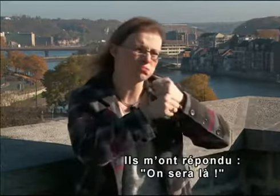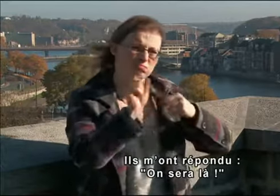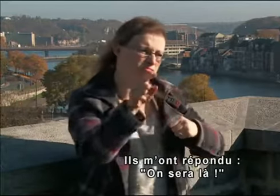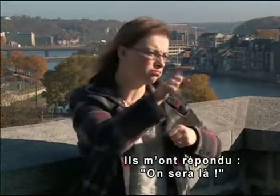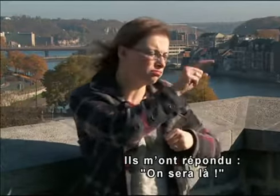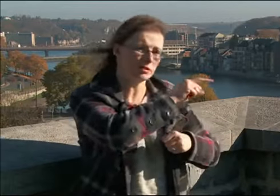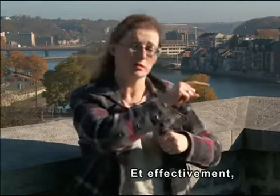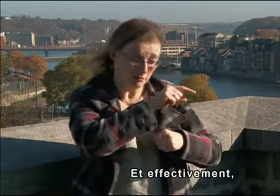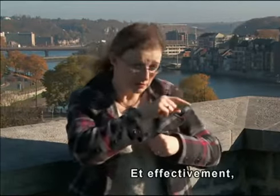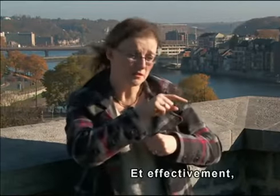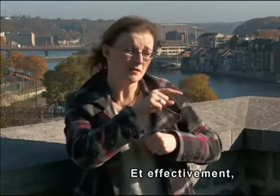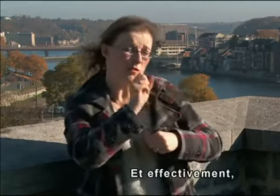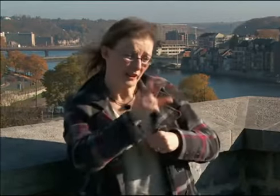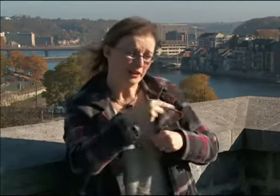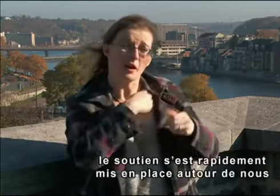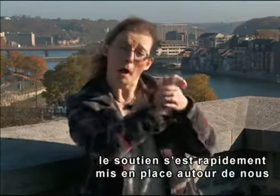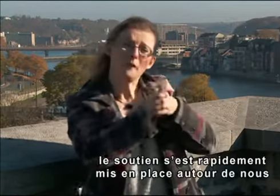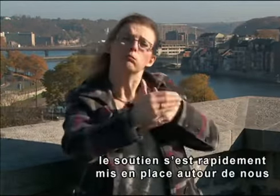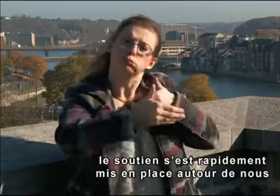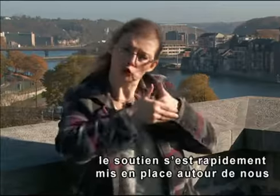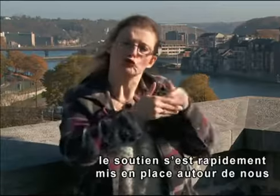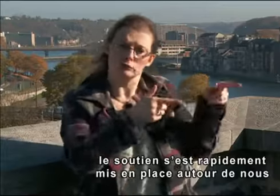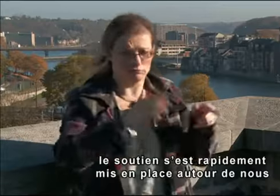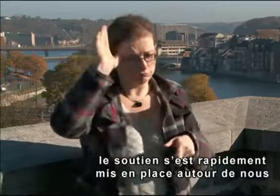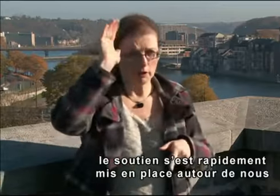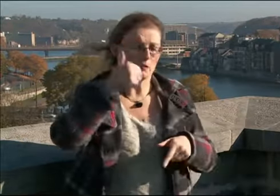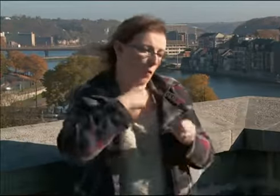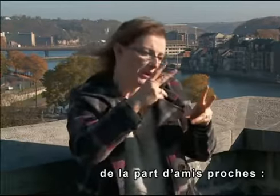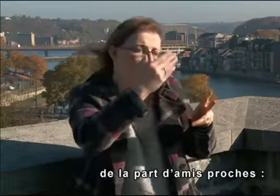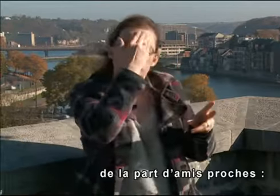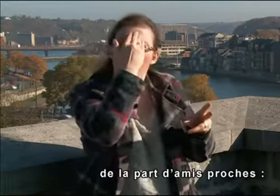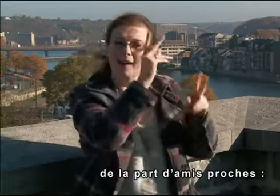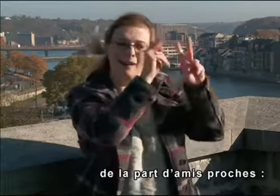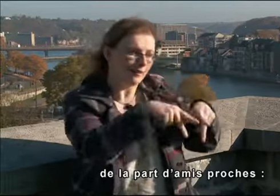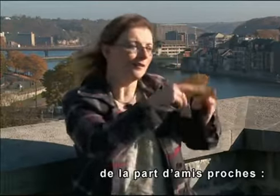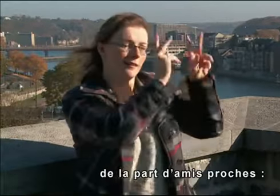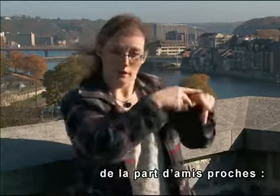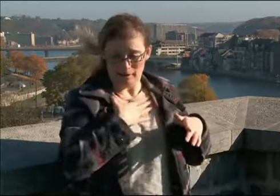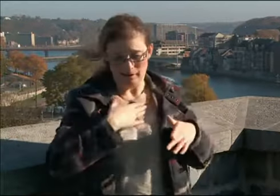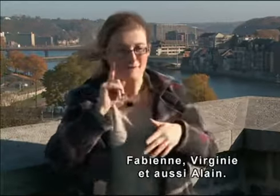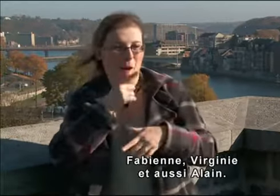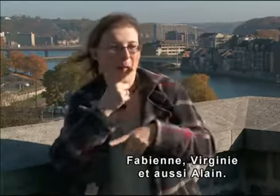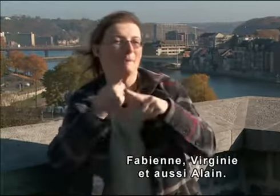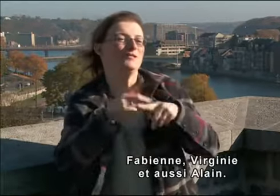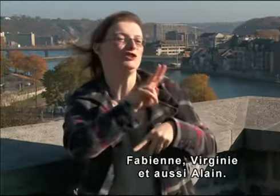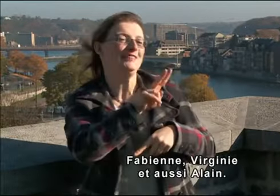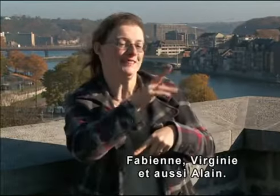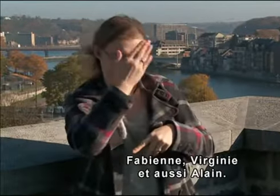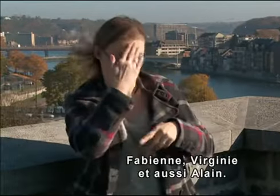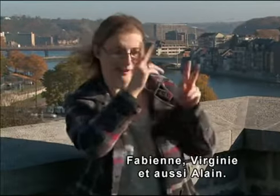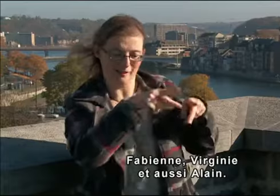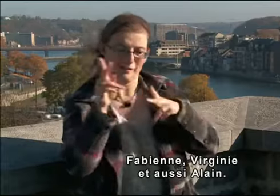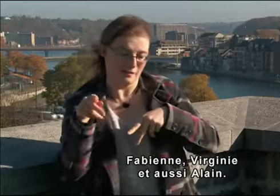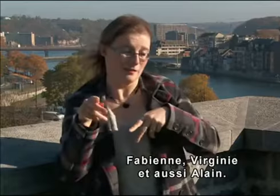là. » Effectivement, le soutien s'est rapidement mis en place autour de nous, de la part d'amis proches, Fabienne,